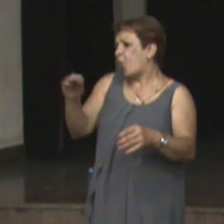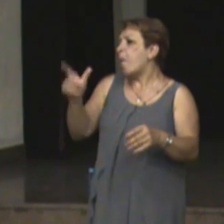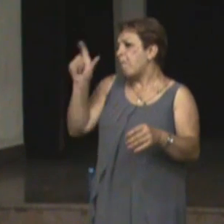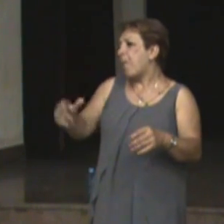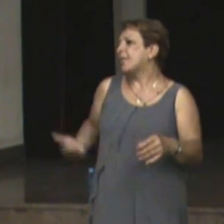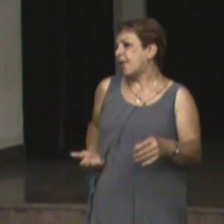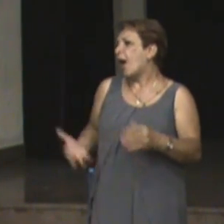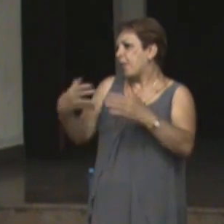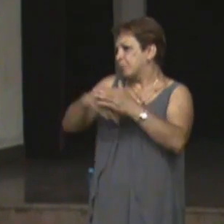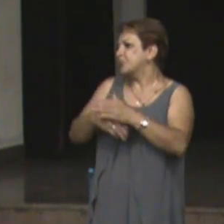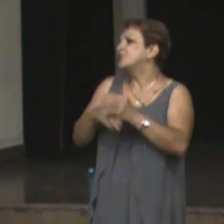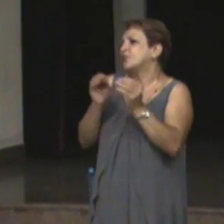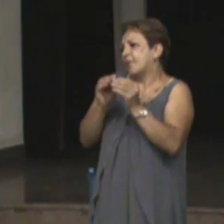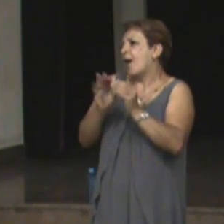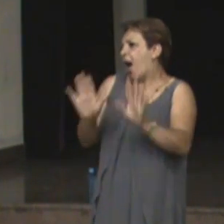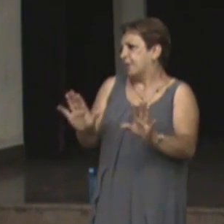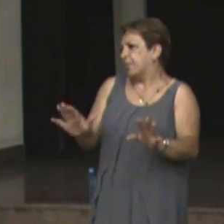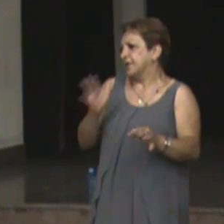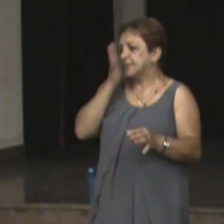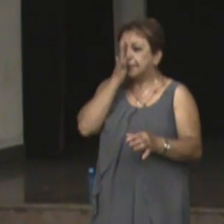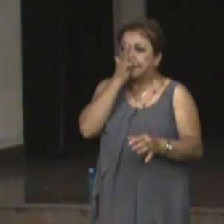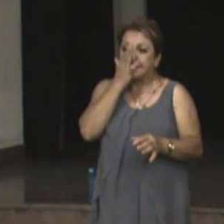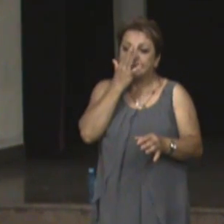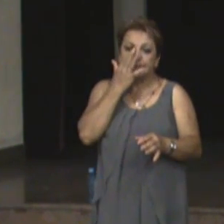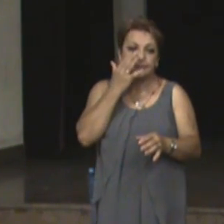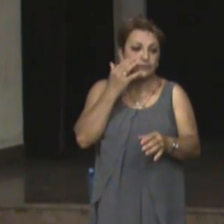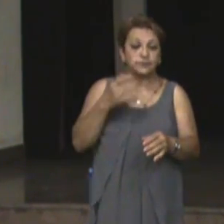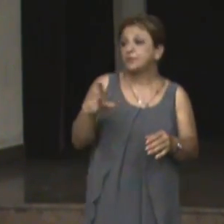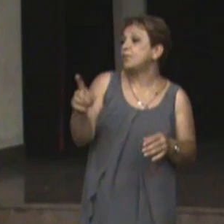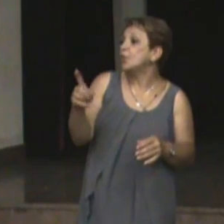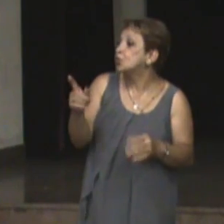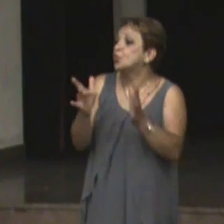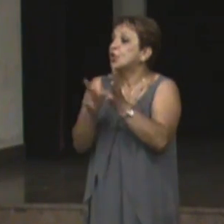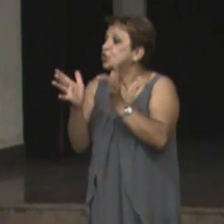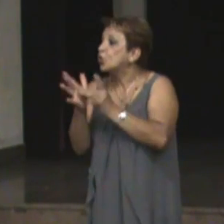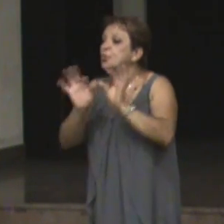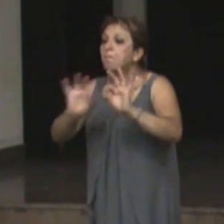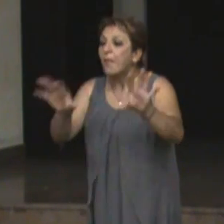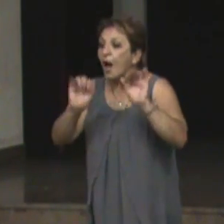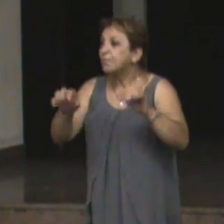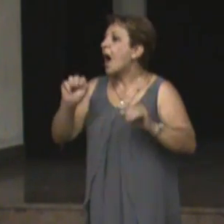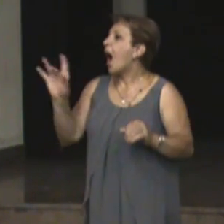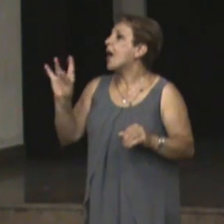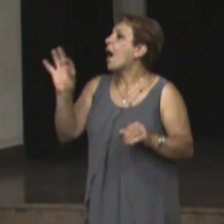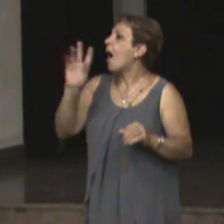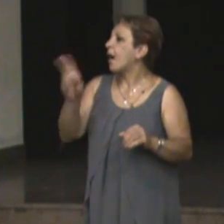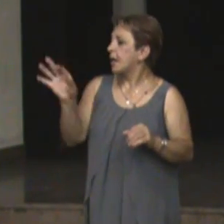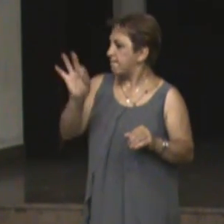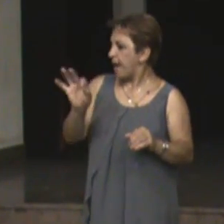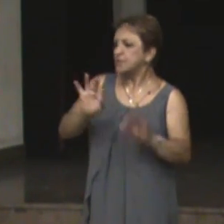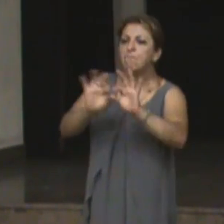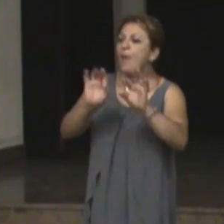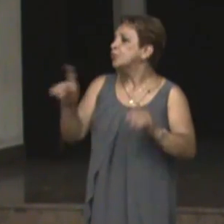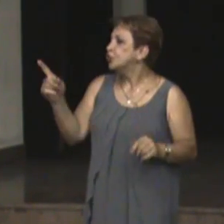կյանքի հատուկ մի երևույթ է։ Ուրեմն, ինչու Քրիստոս խոսեց առակներով։ Հիշենք, որ